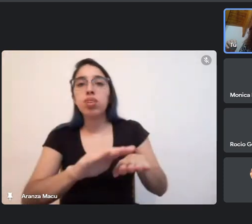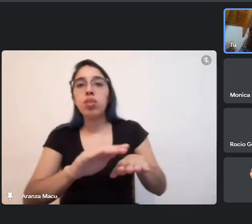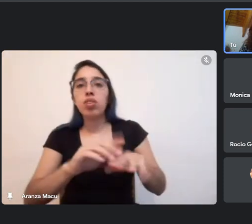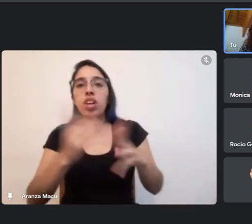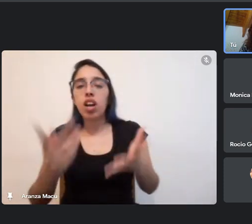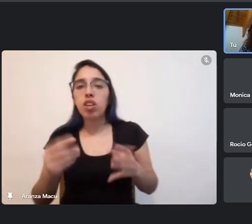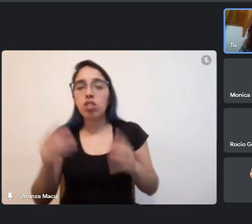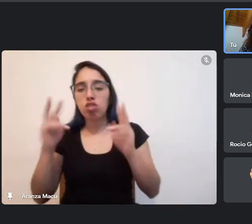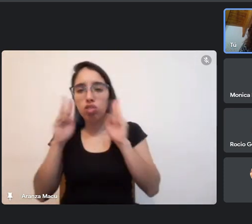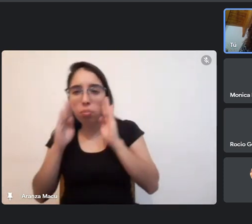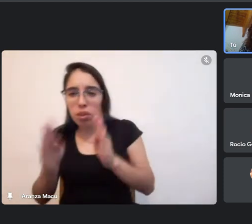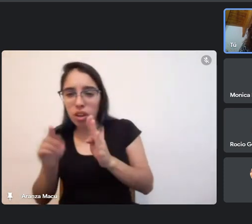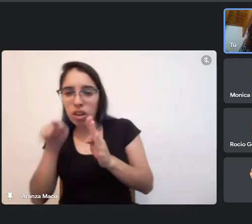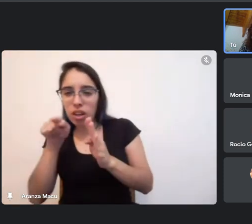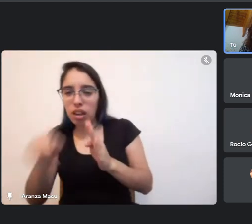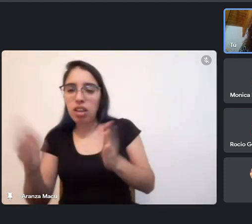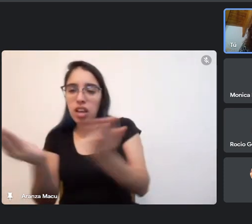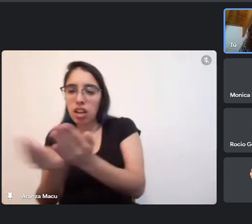solamente